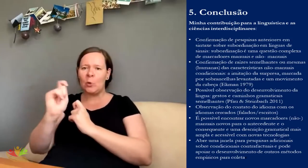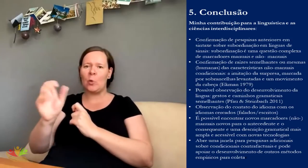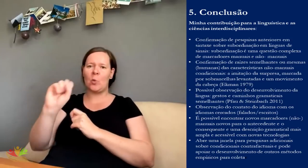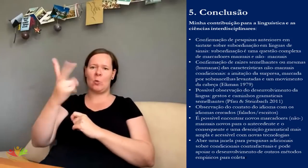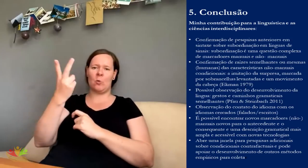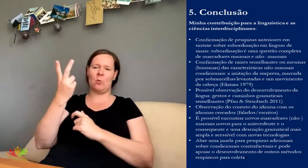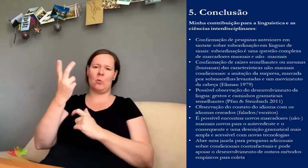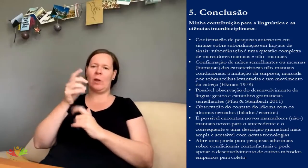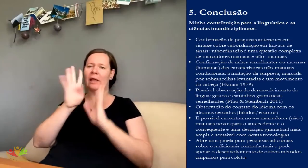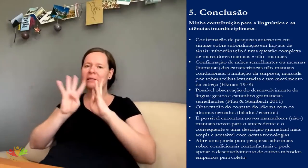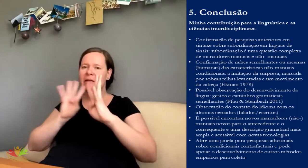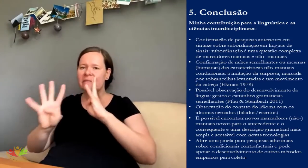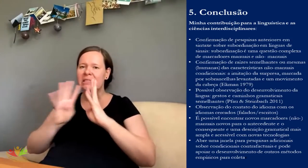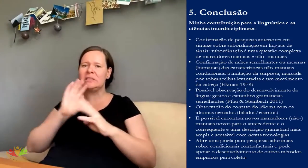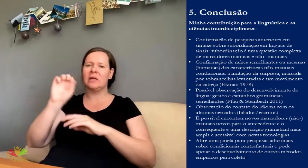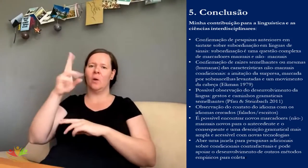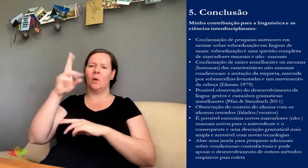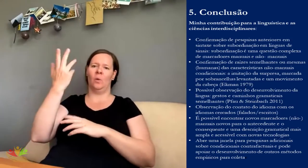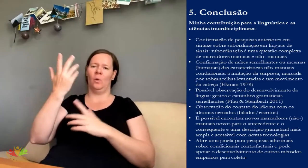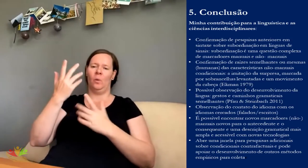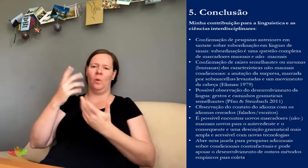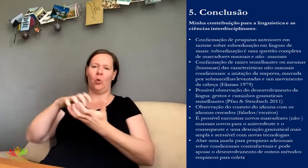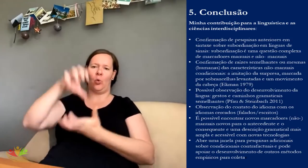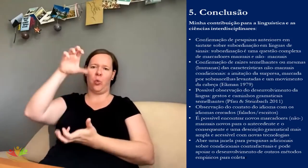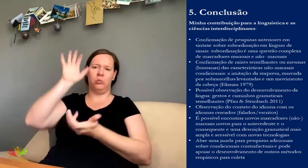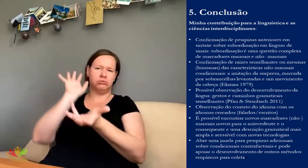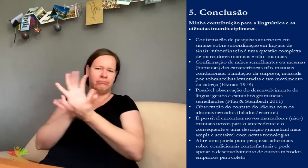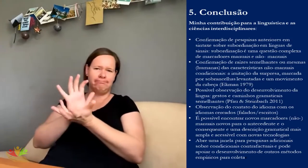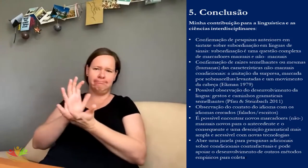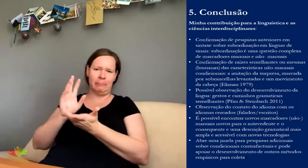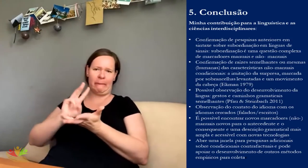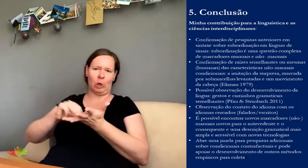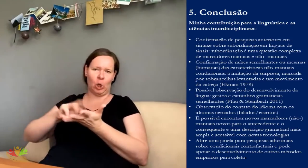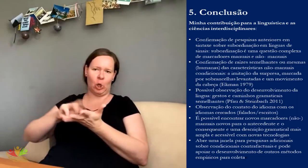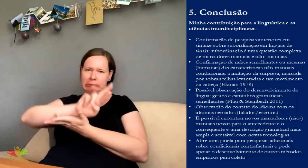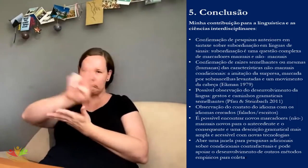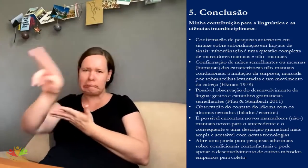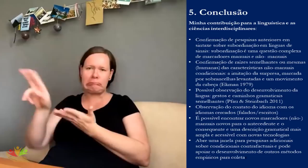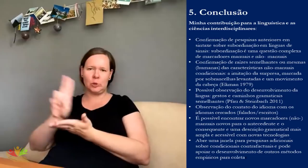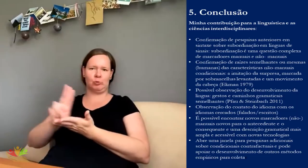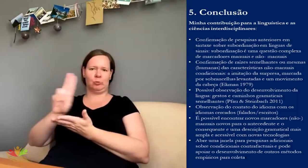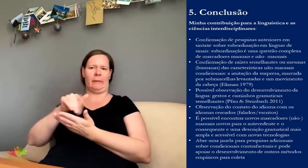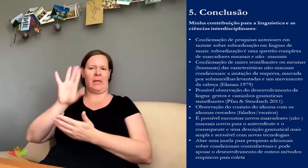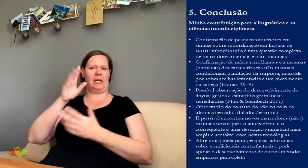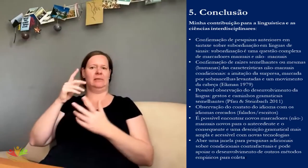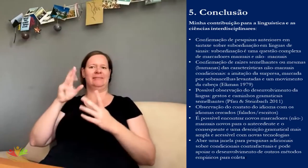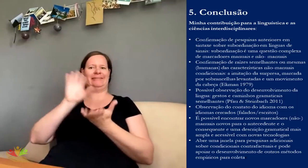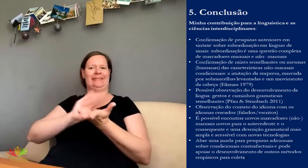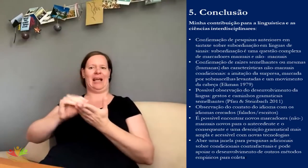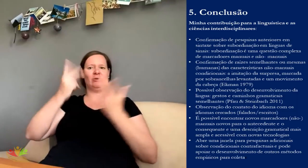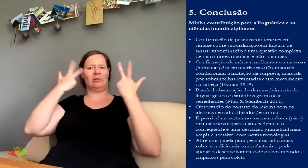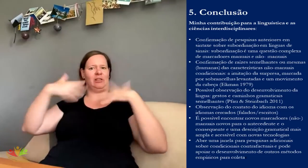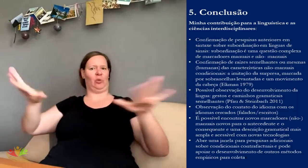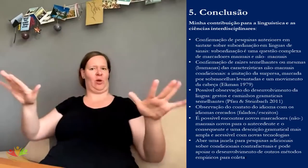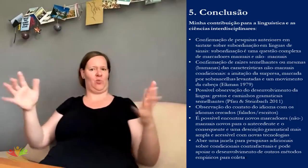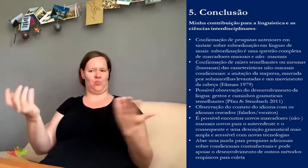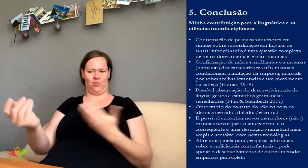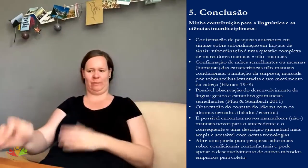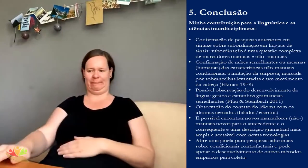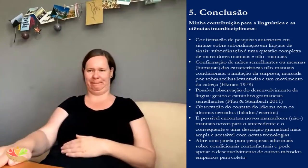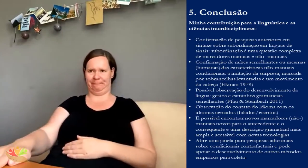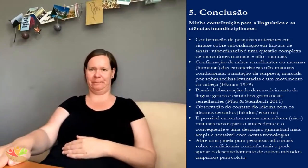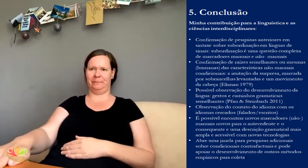de metodologias, utilizando corpos, licitação, para que a gente possa chegar mais próximo do dado na sua